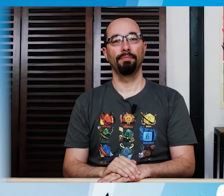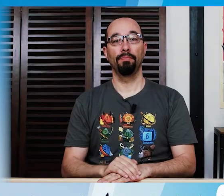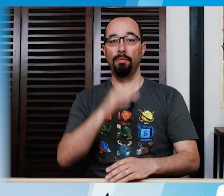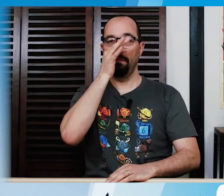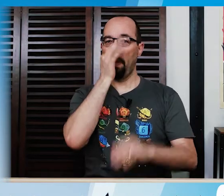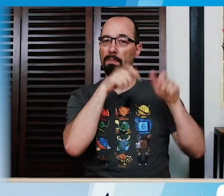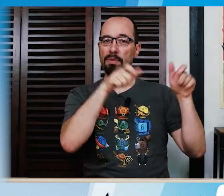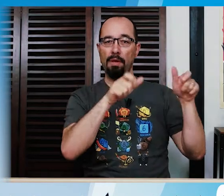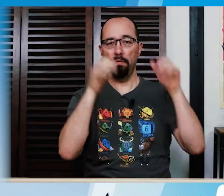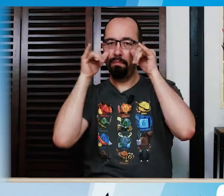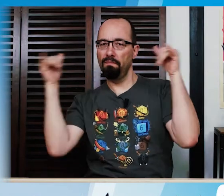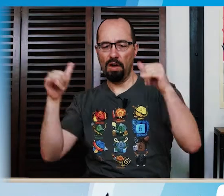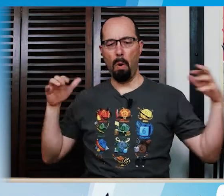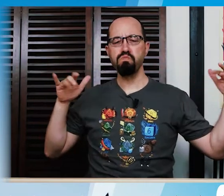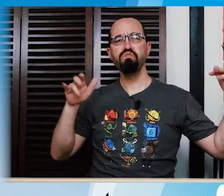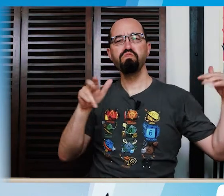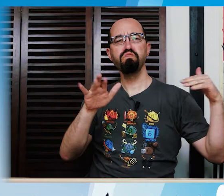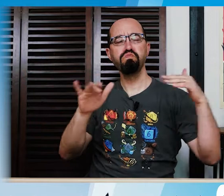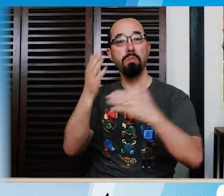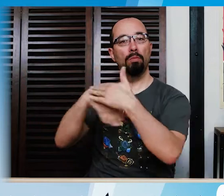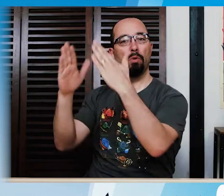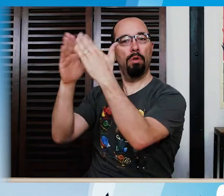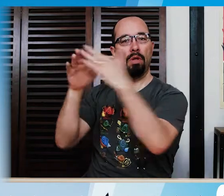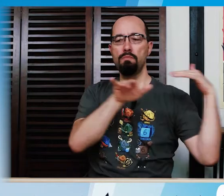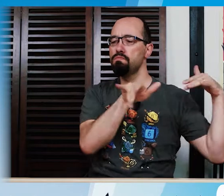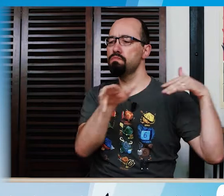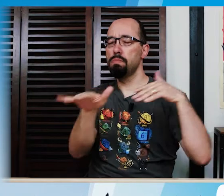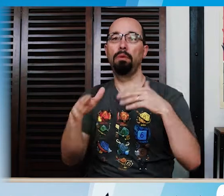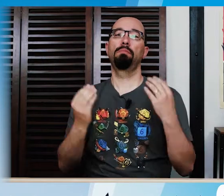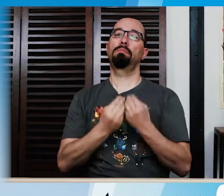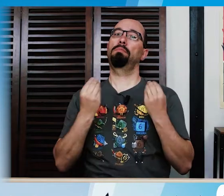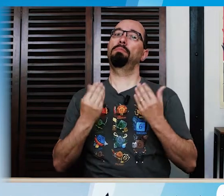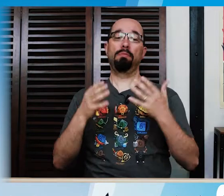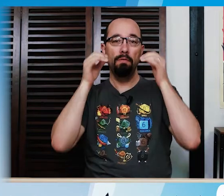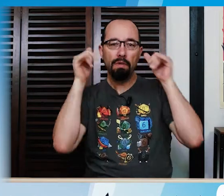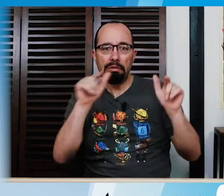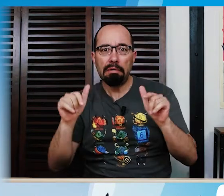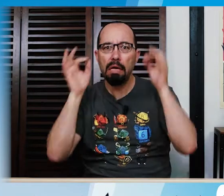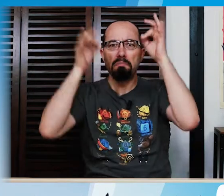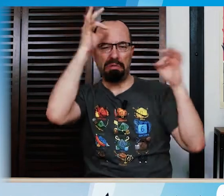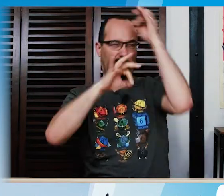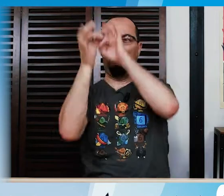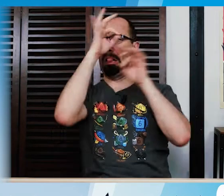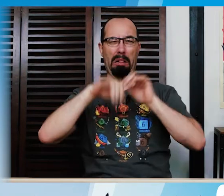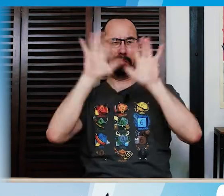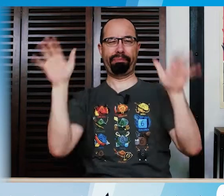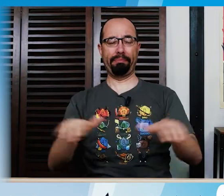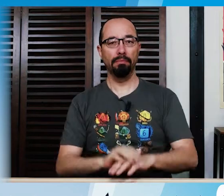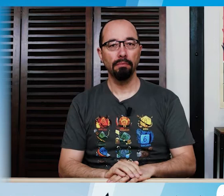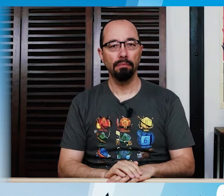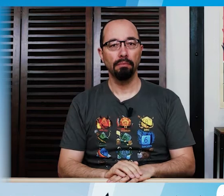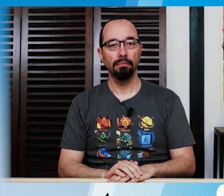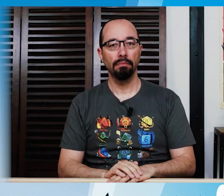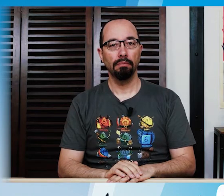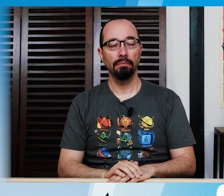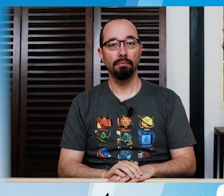Présentation. Les fermiers rassemblent les vaches en troupeau pour les rentrer à l'étable. Malheureusement, certaines vaches sont infestées